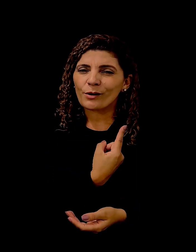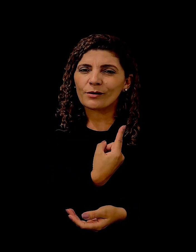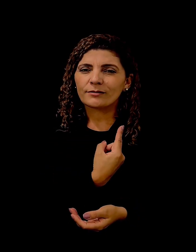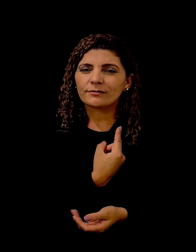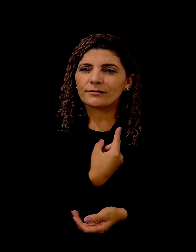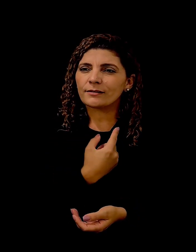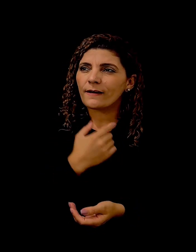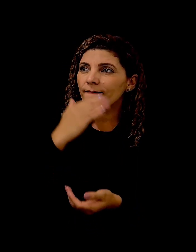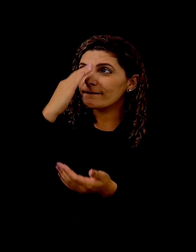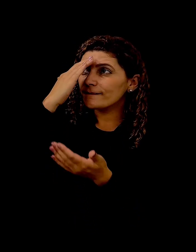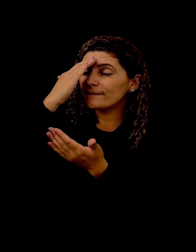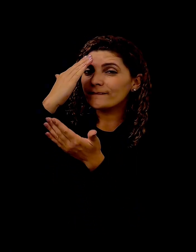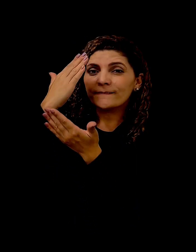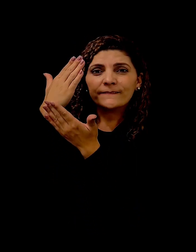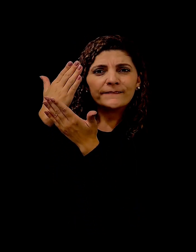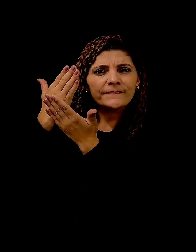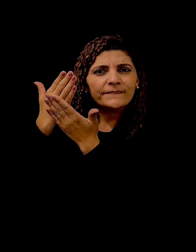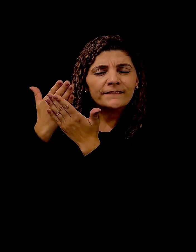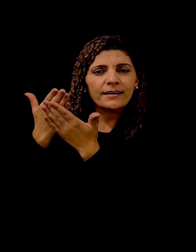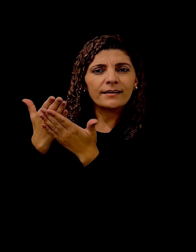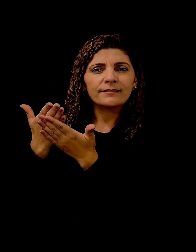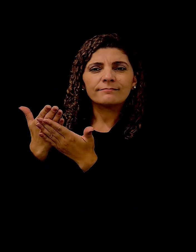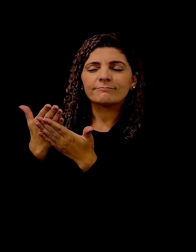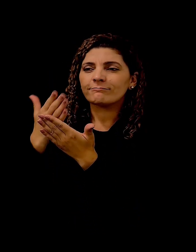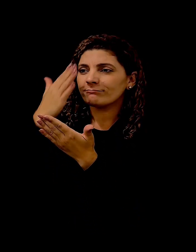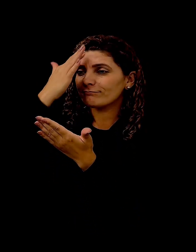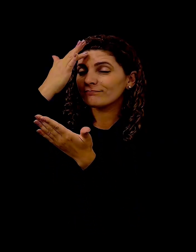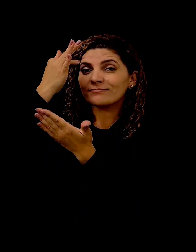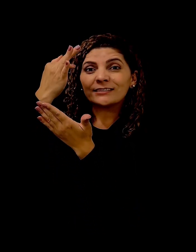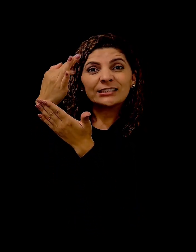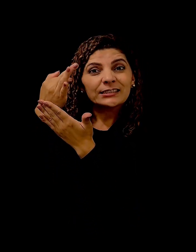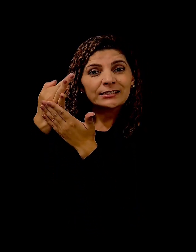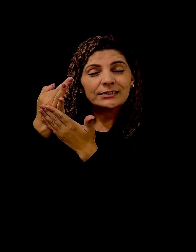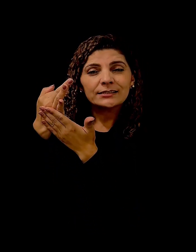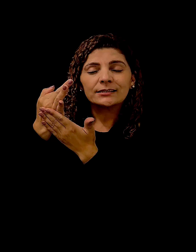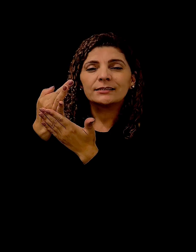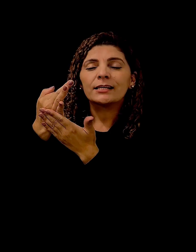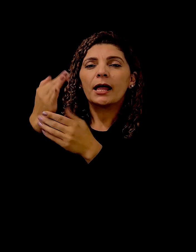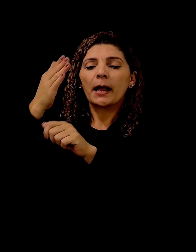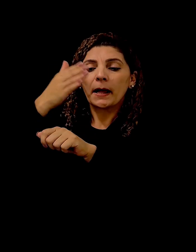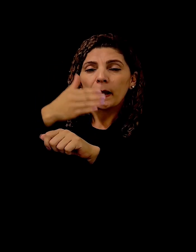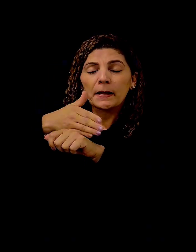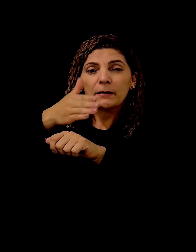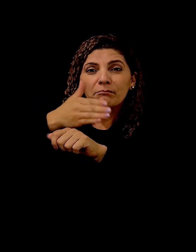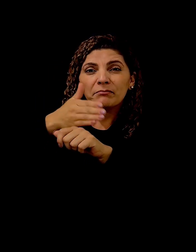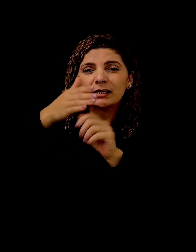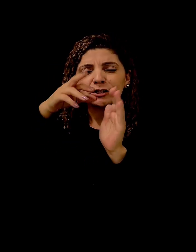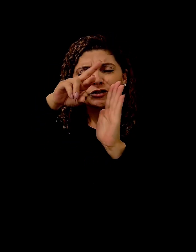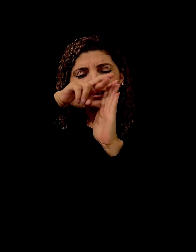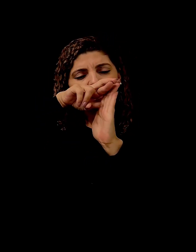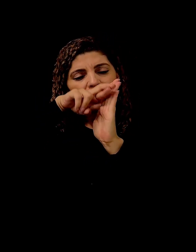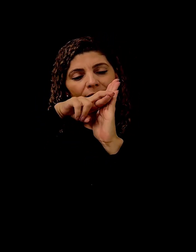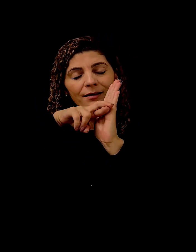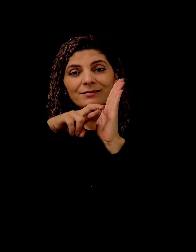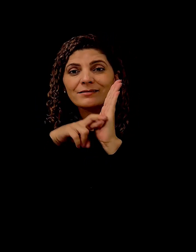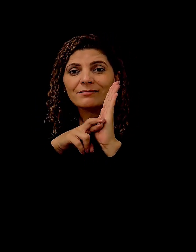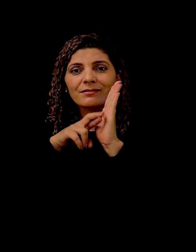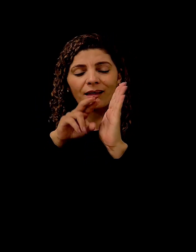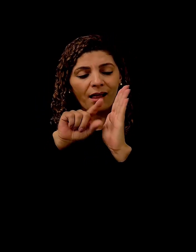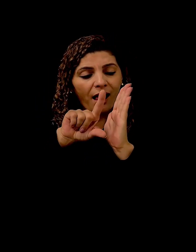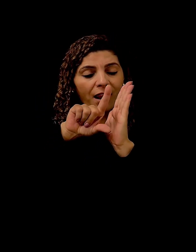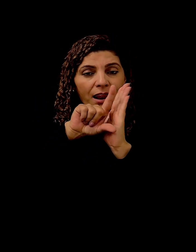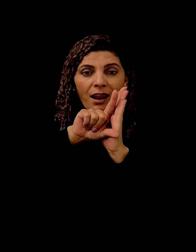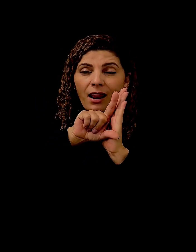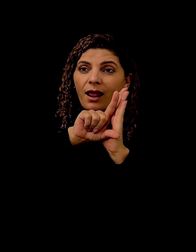apoiamos a nossa vida de acordo com as regras, com as leis, com os